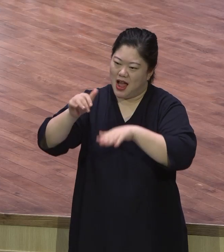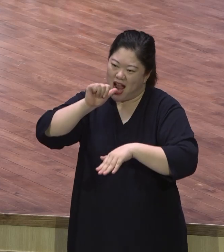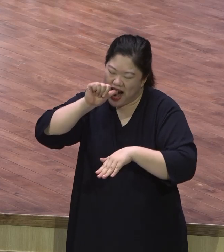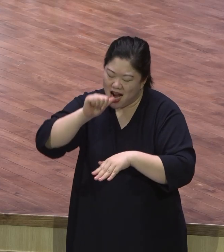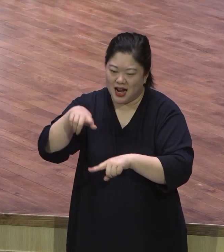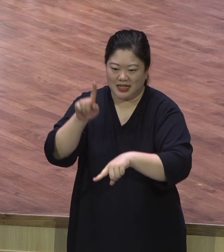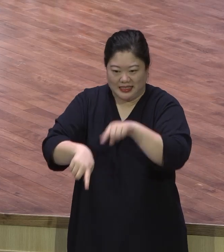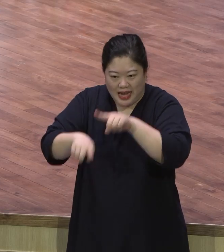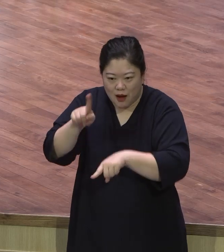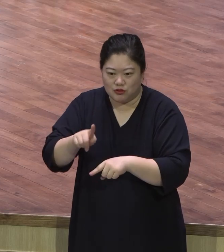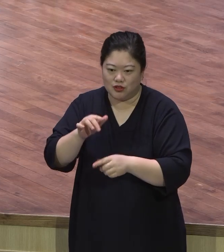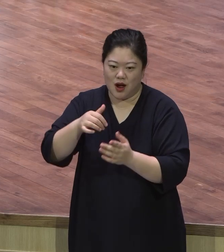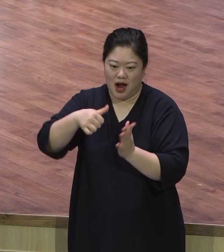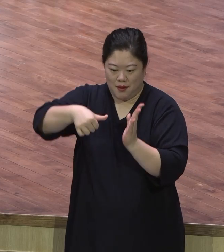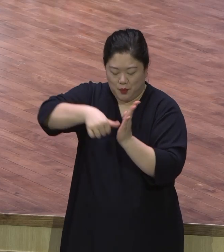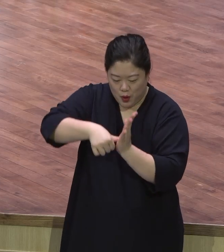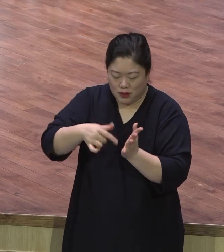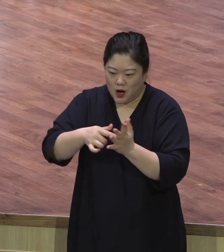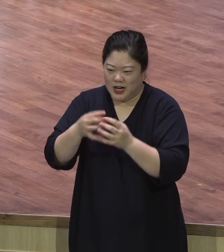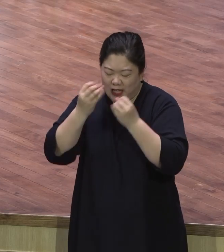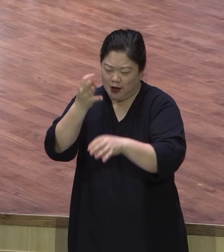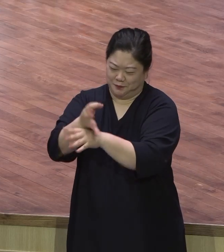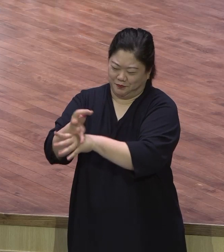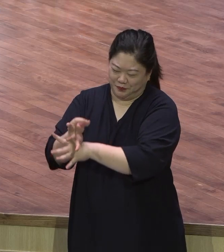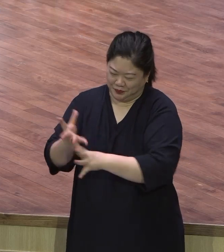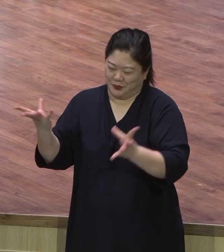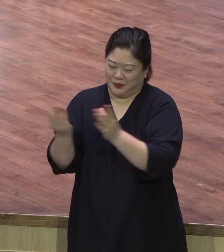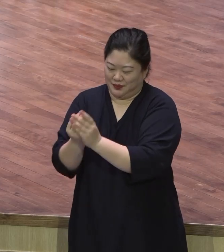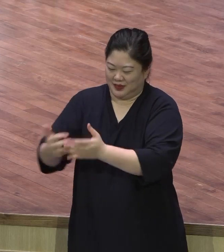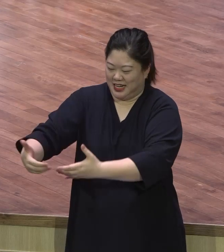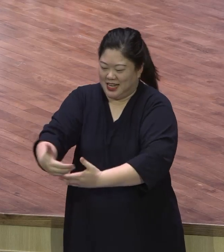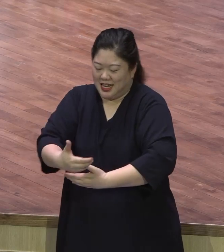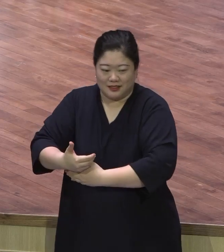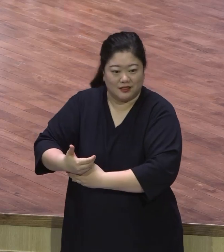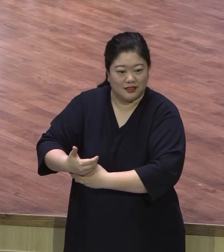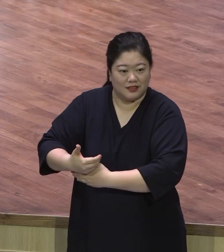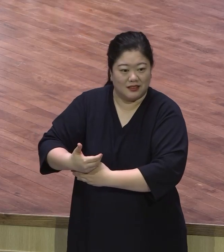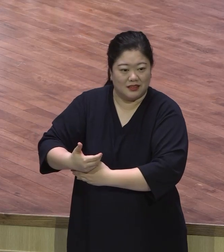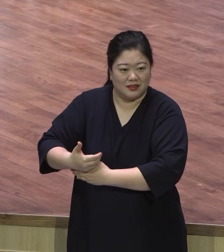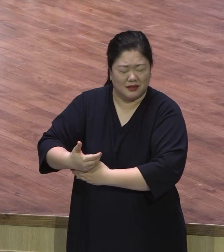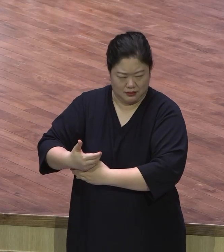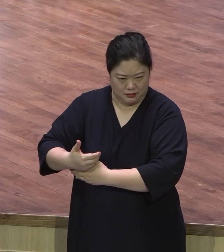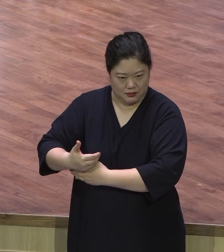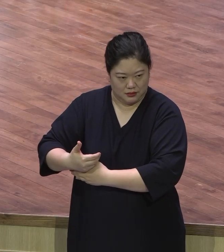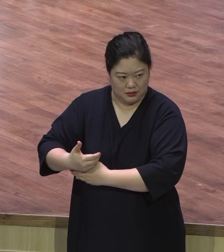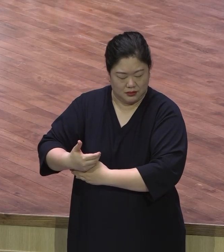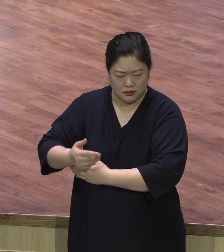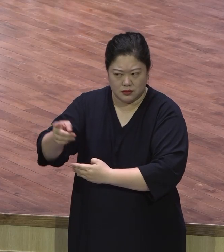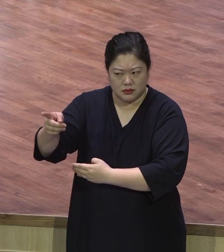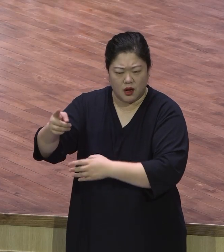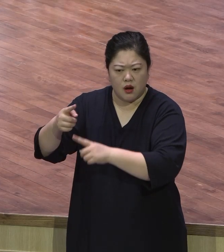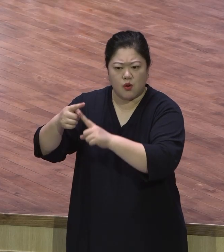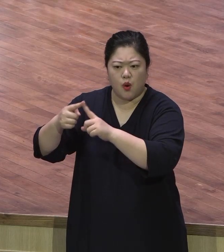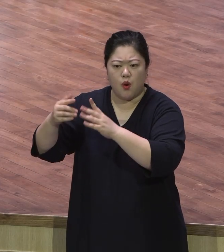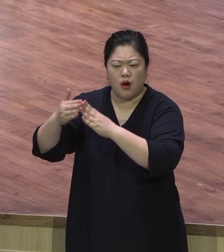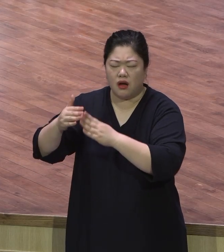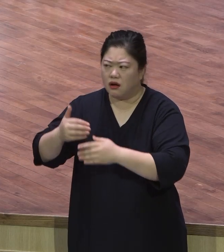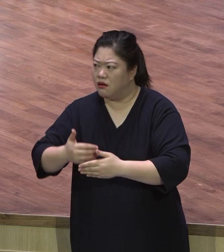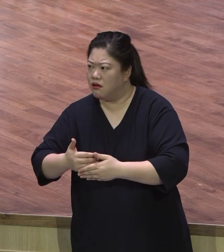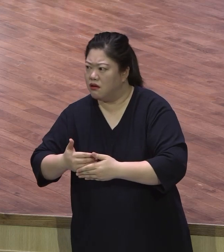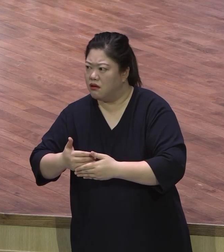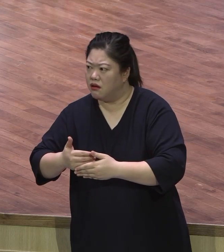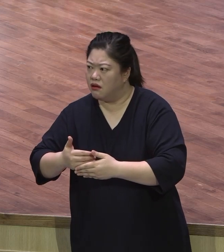집을 지으려고 잔뜩 쌓아놨고 잘 시작하려는데 교회를 딱 생각해갔어요 순간 교회가 생각해갔어요 우리 교회는